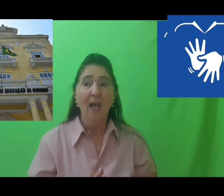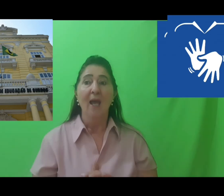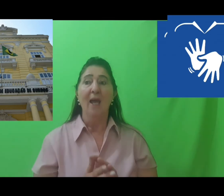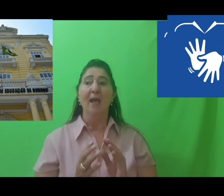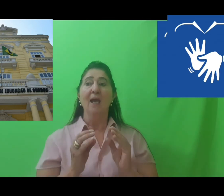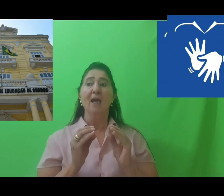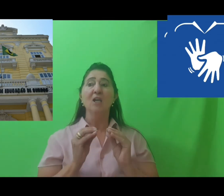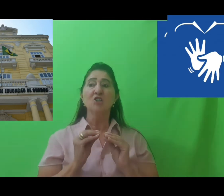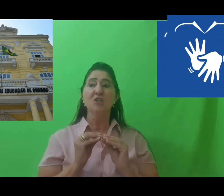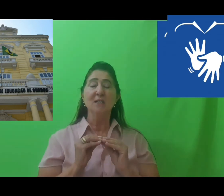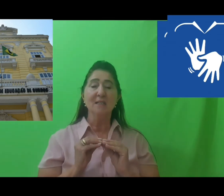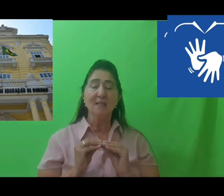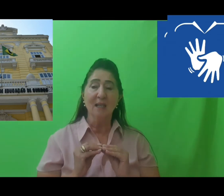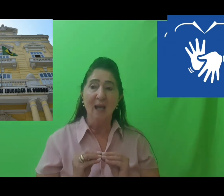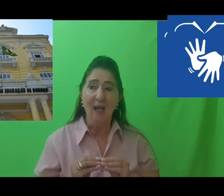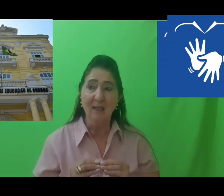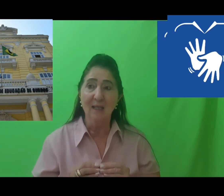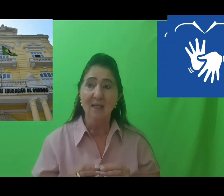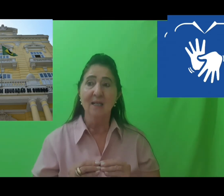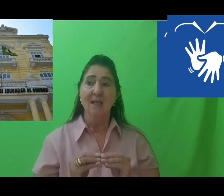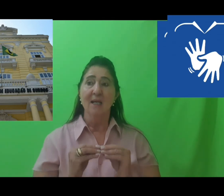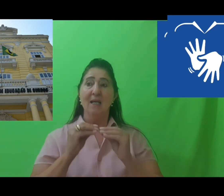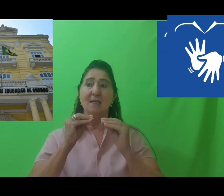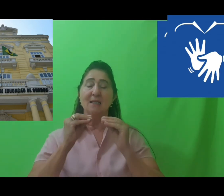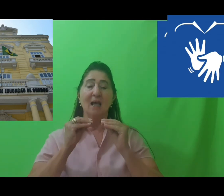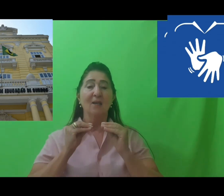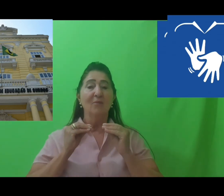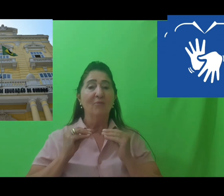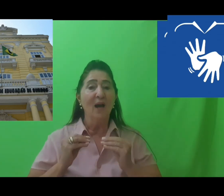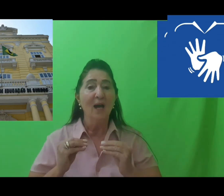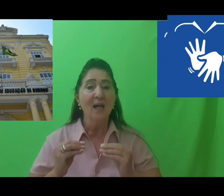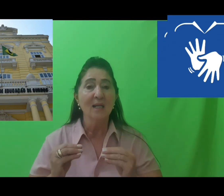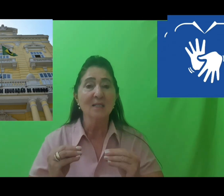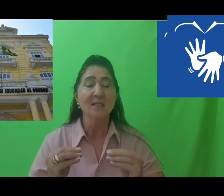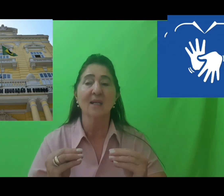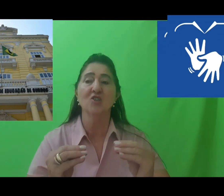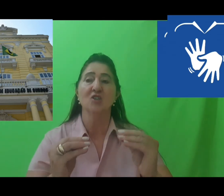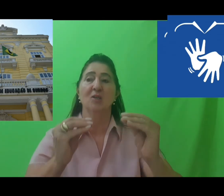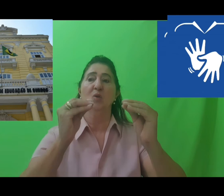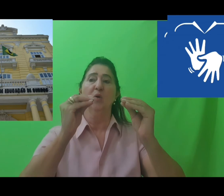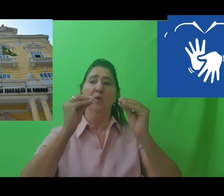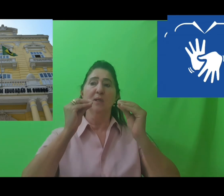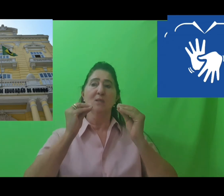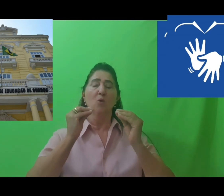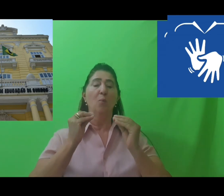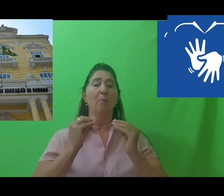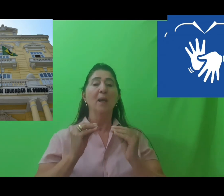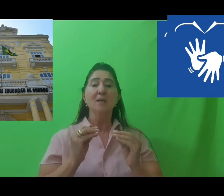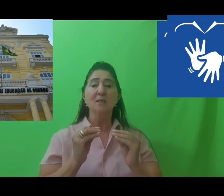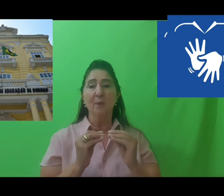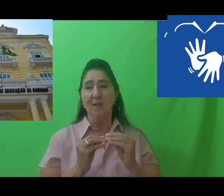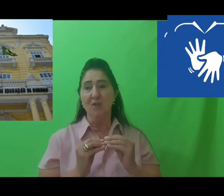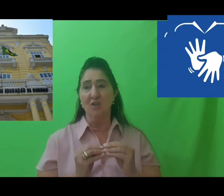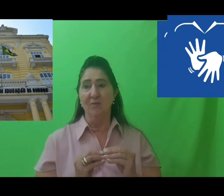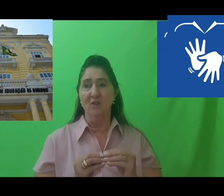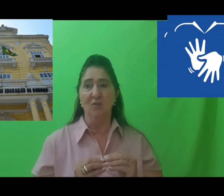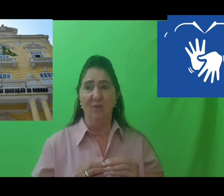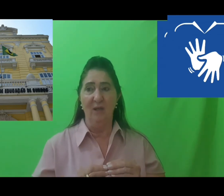é registrada, segue várias trajetórias com perspectivas